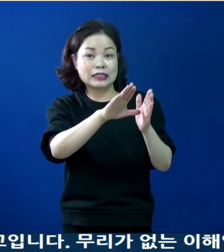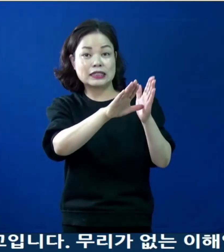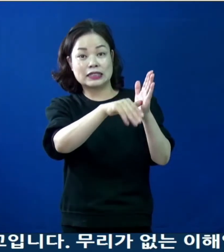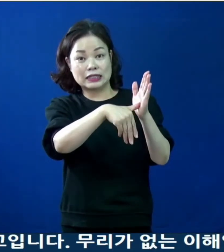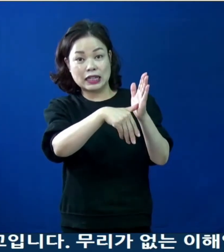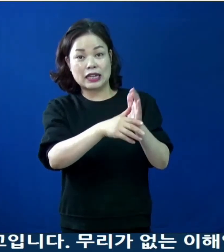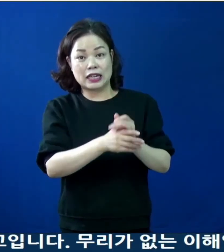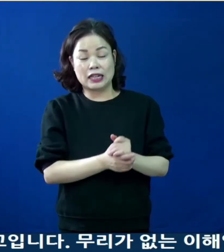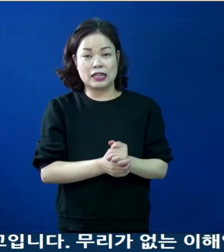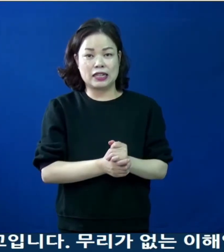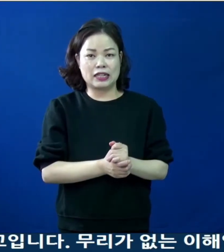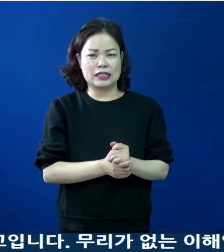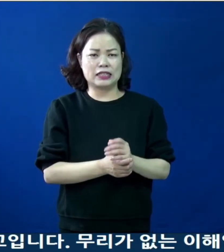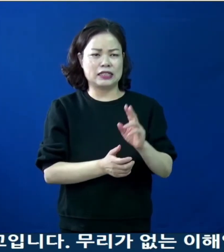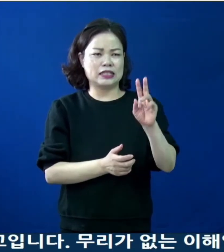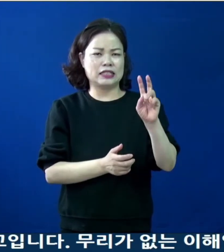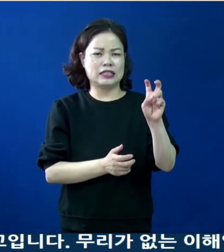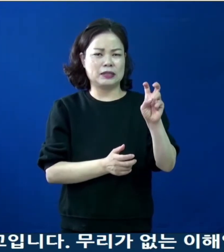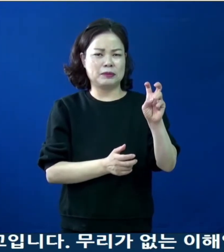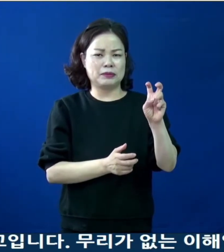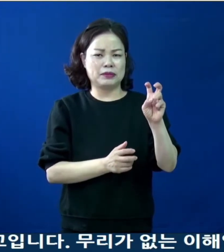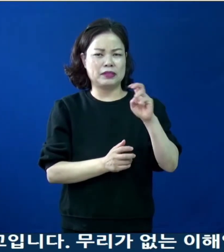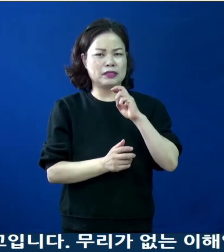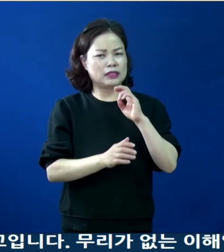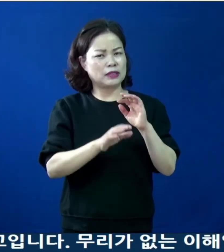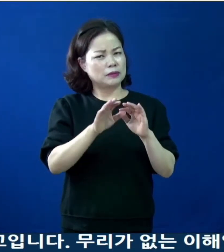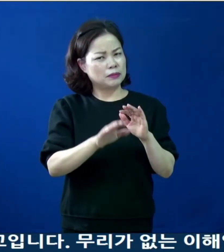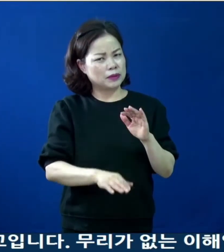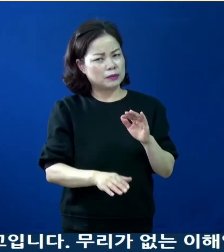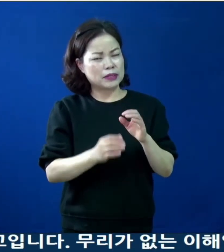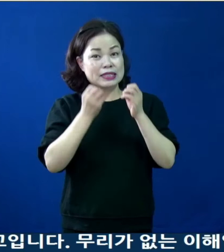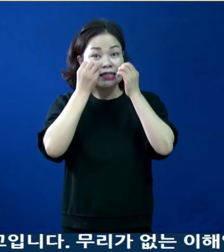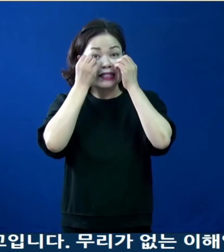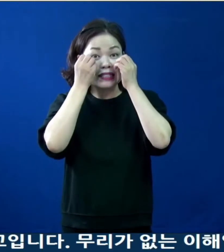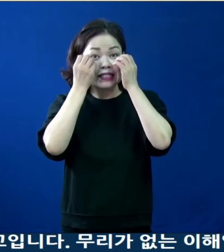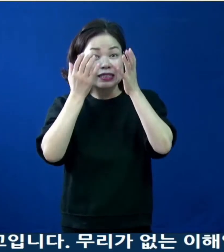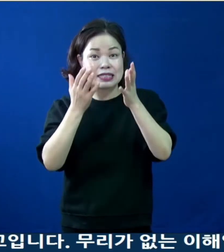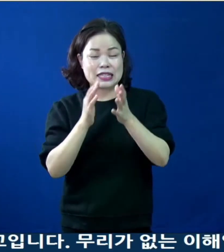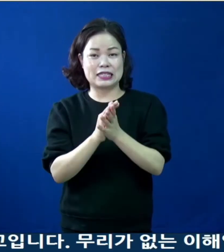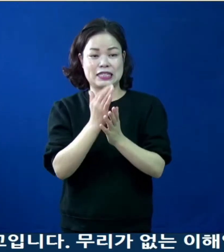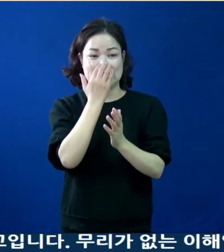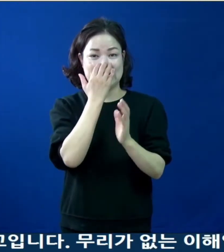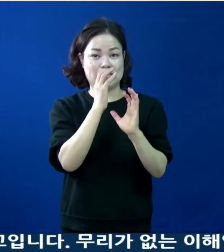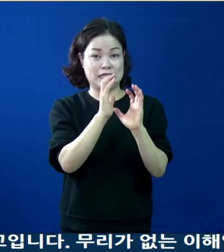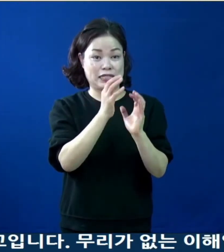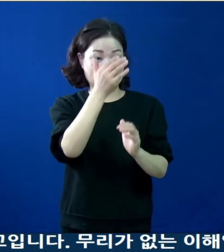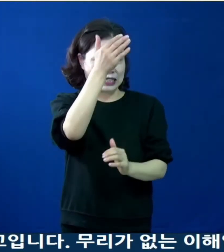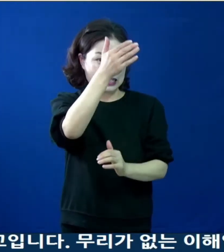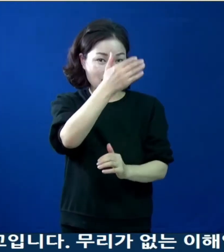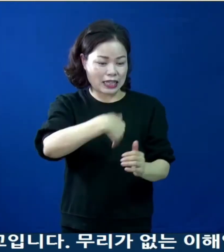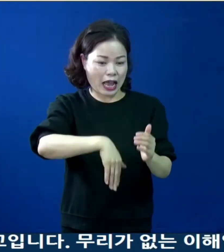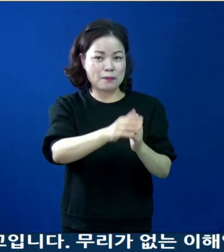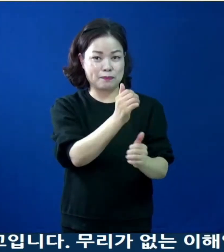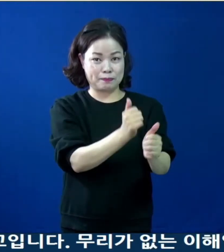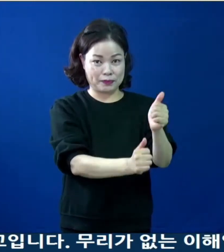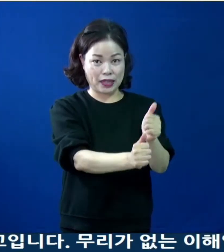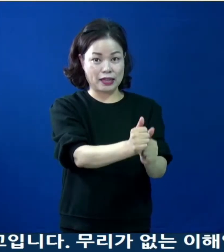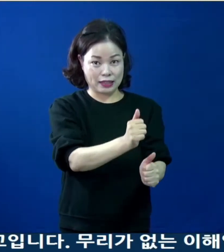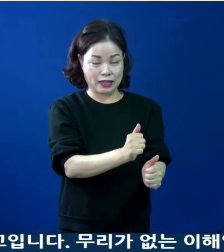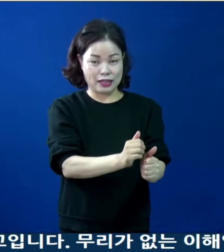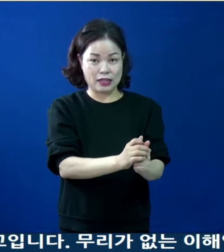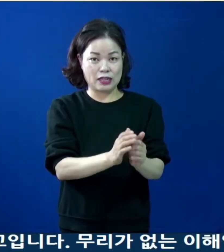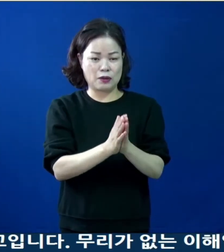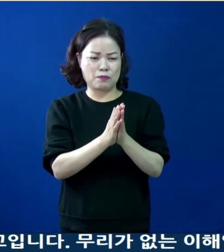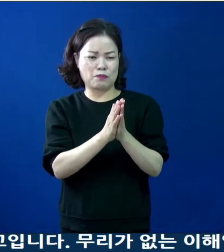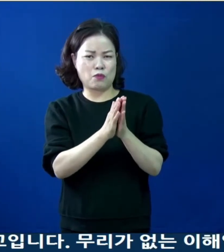당시에 20세 미만의 전혀 새로운 이스라엘의 다음 세대들입니다.